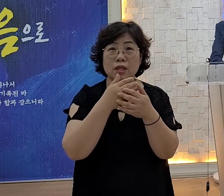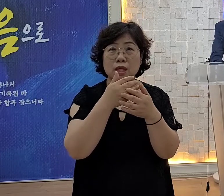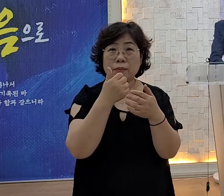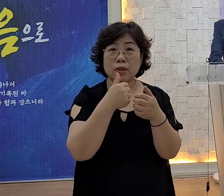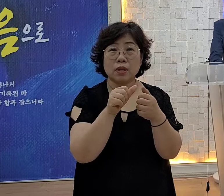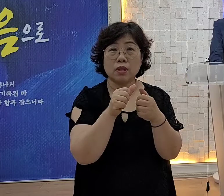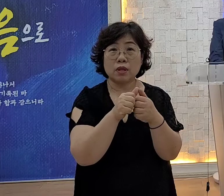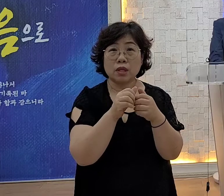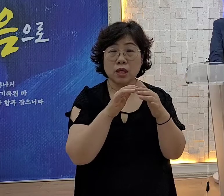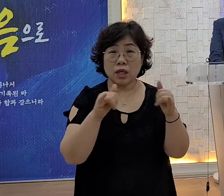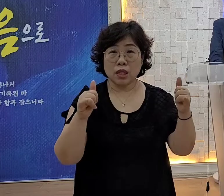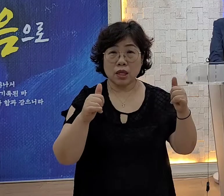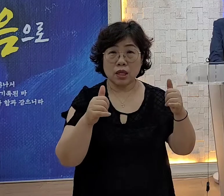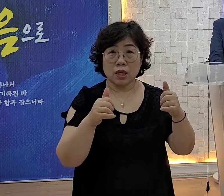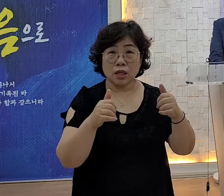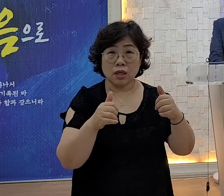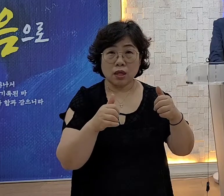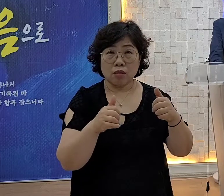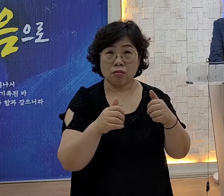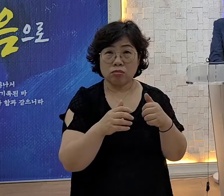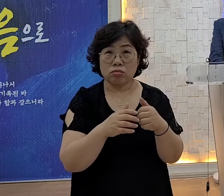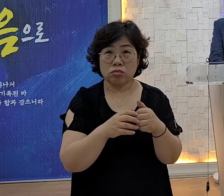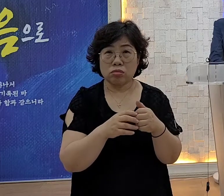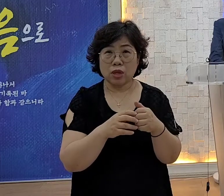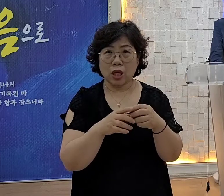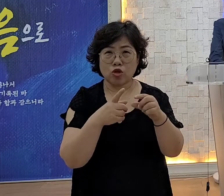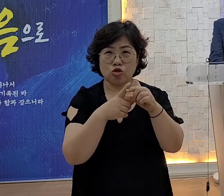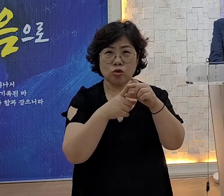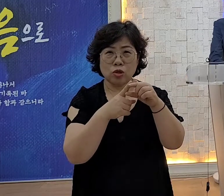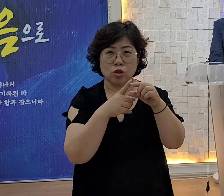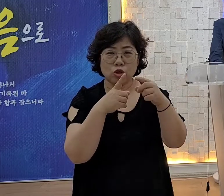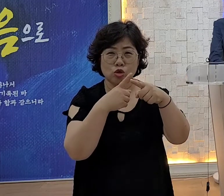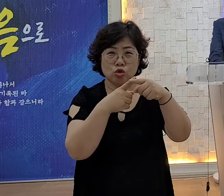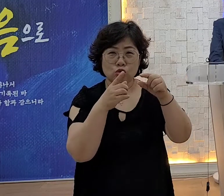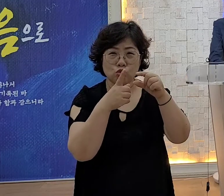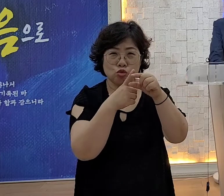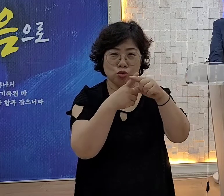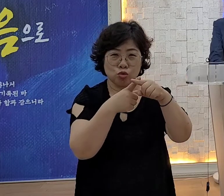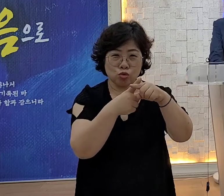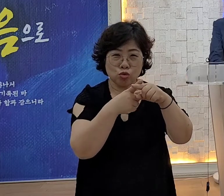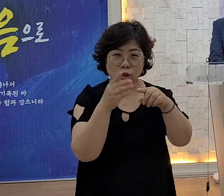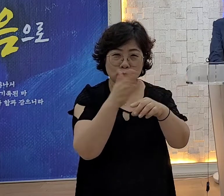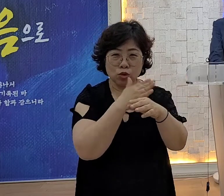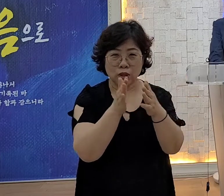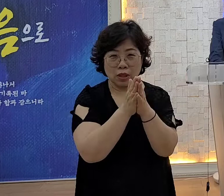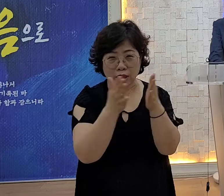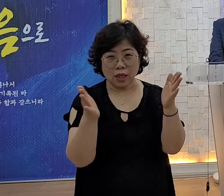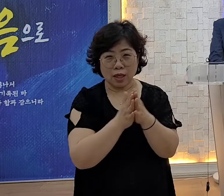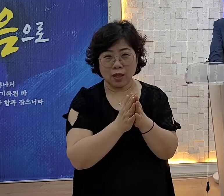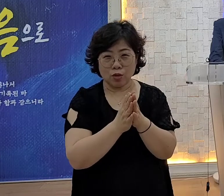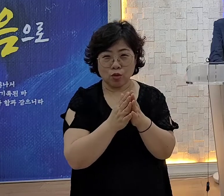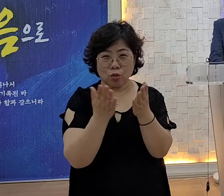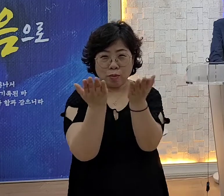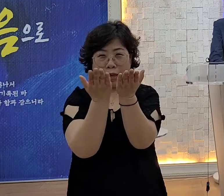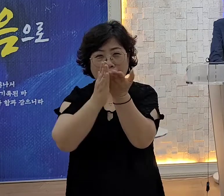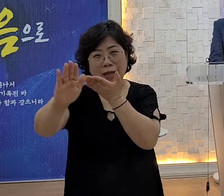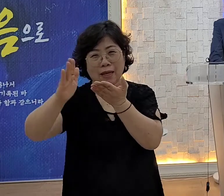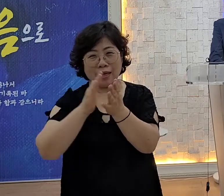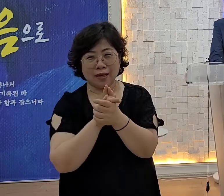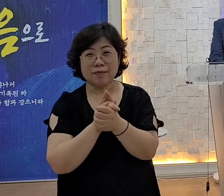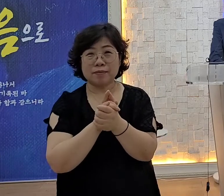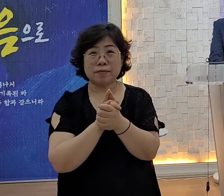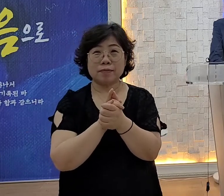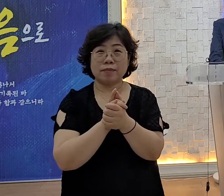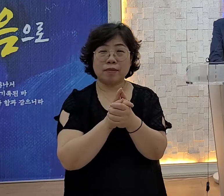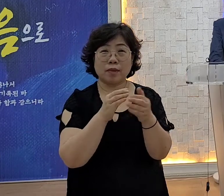그 사람이 내 상속자가 아니라 내 품에서 날짜가 내 상속자가 되리라 하시고 그를